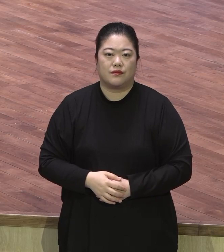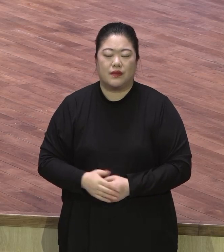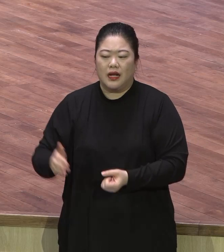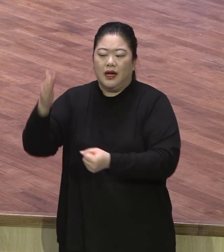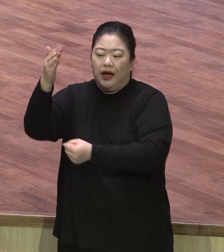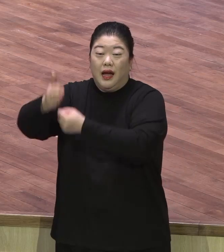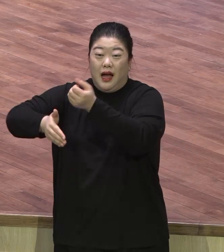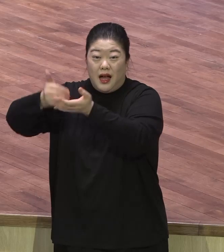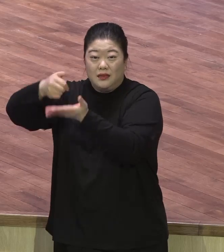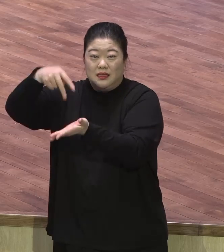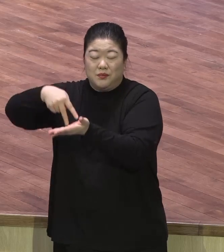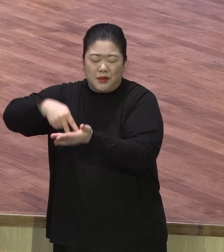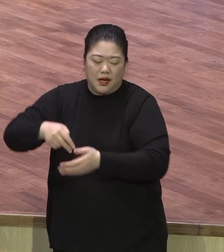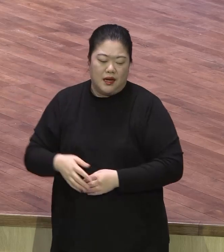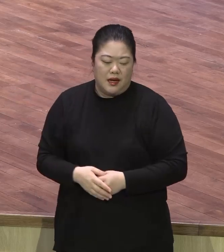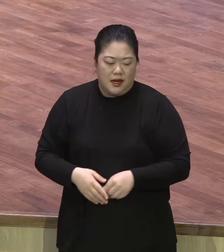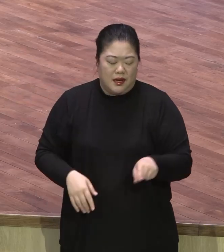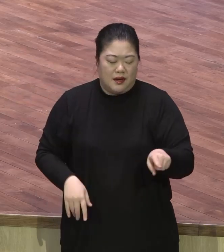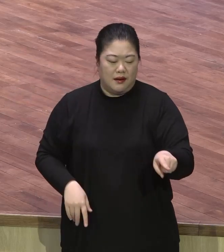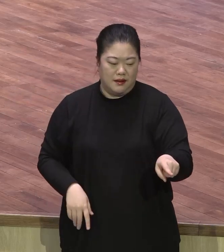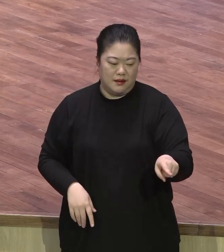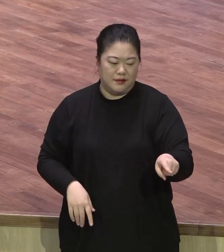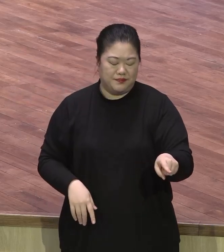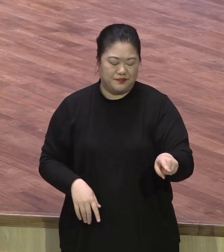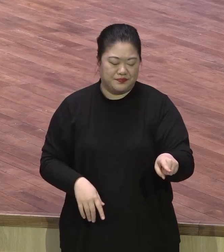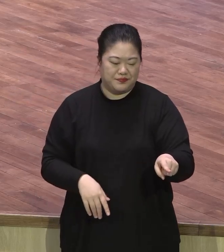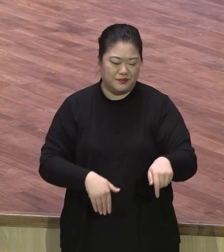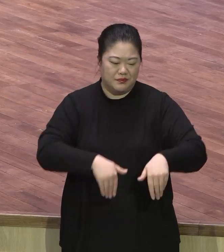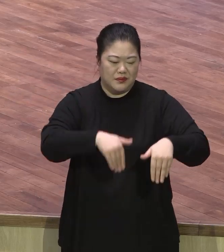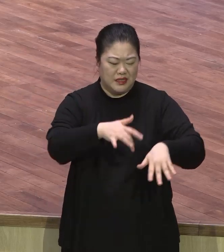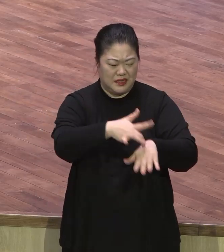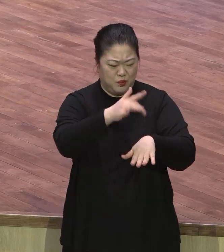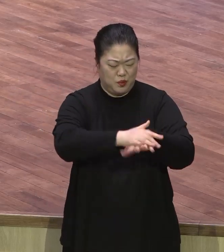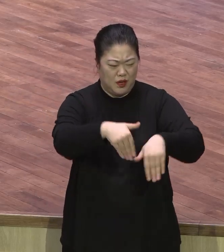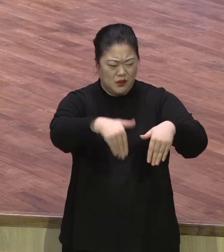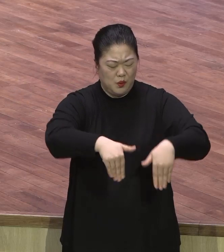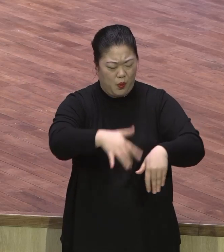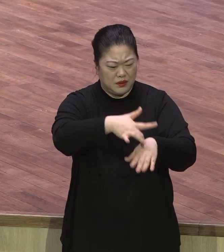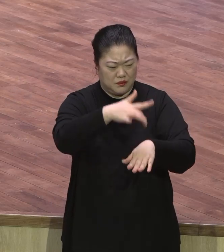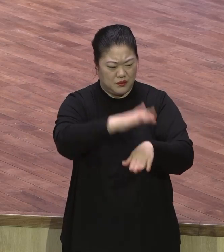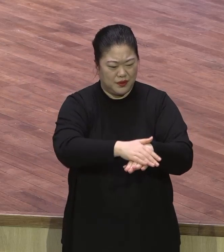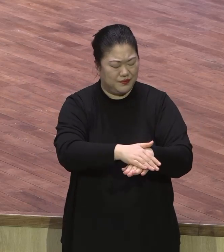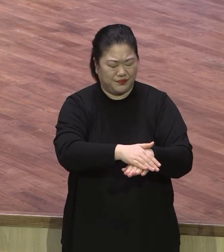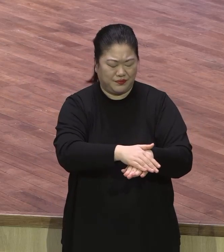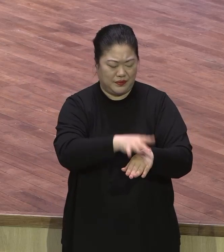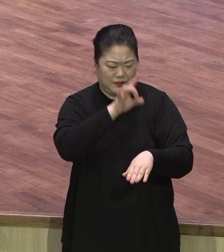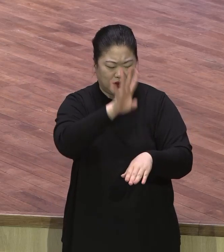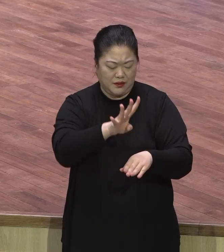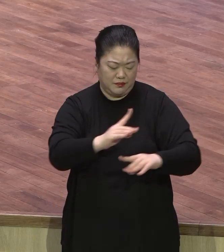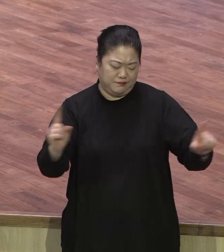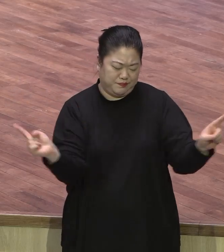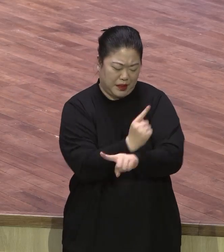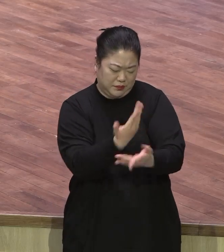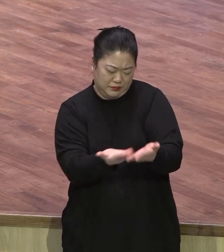고쳐야 되겠다. 노예 그것도 사병인도 하니까 완전히 노예 처질이에요. 이거 너 벗어라 예틀